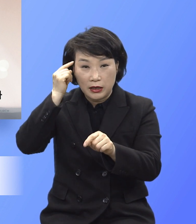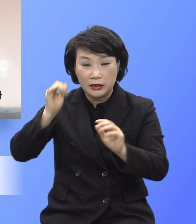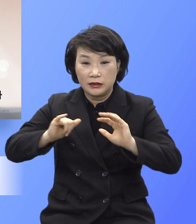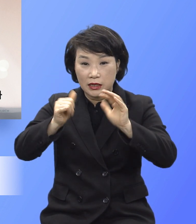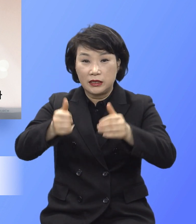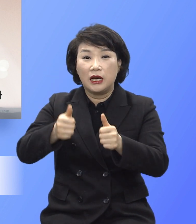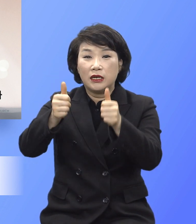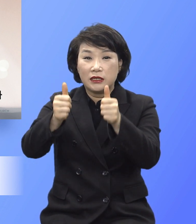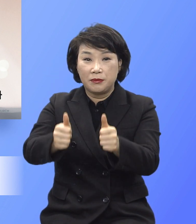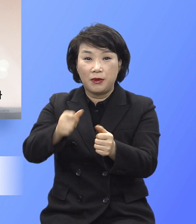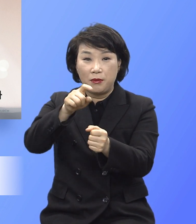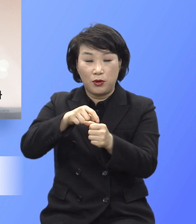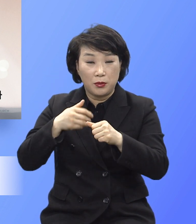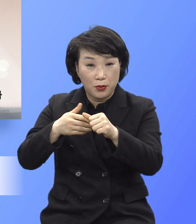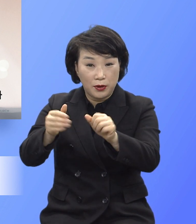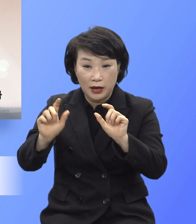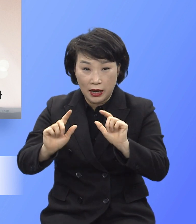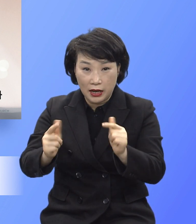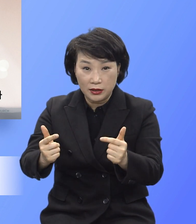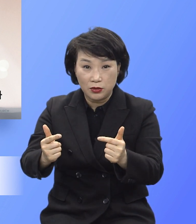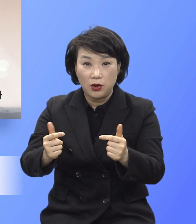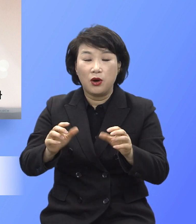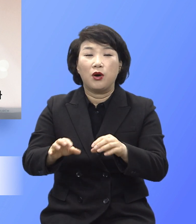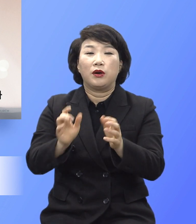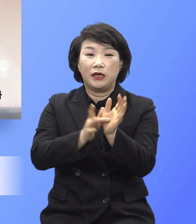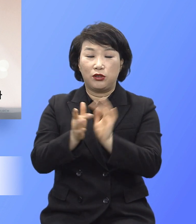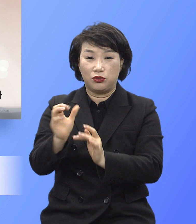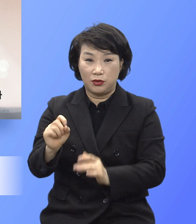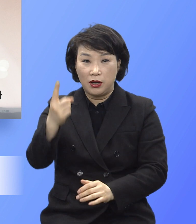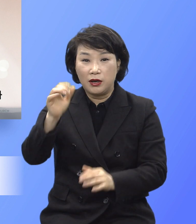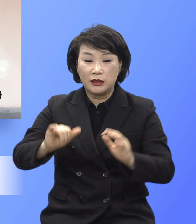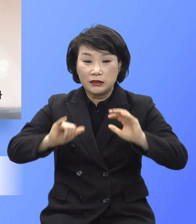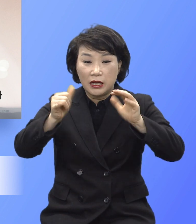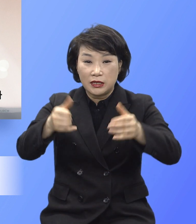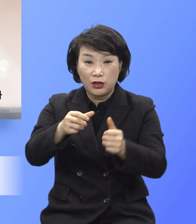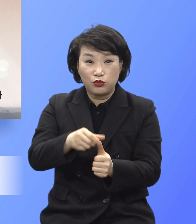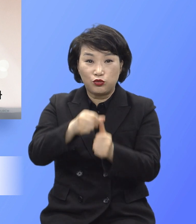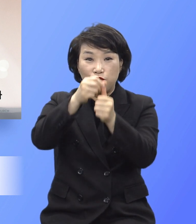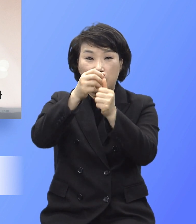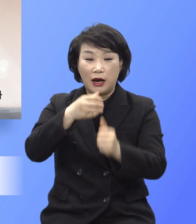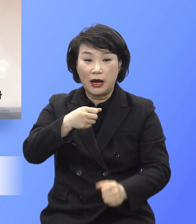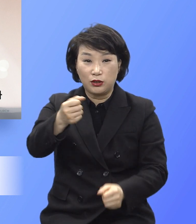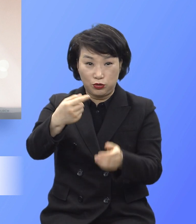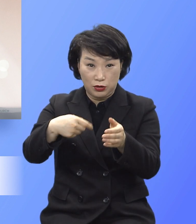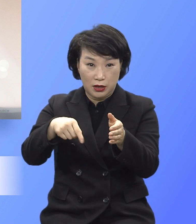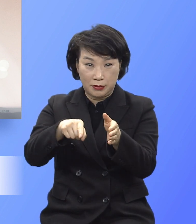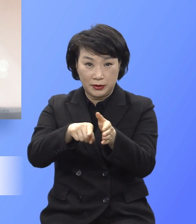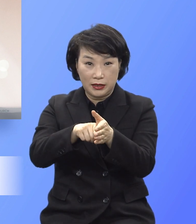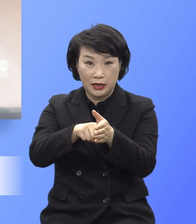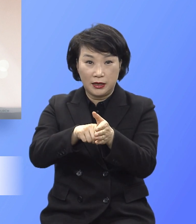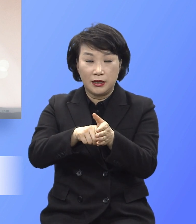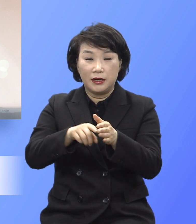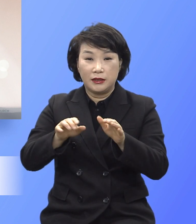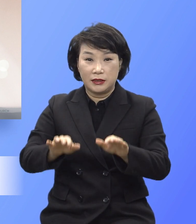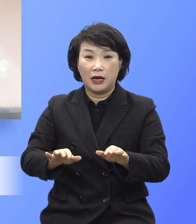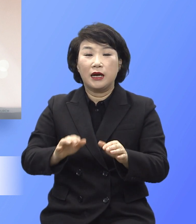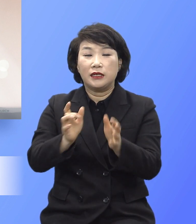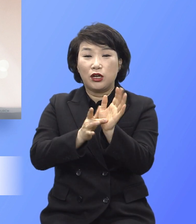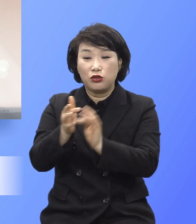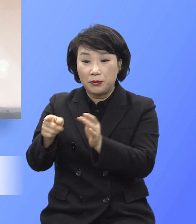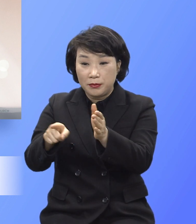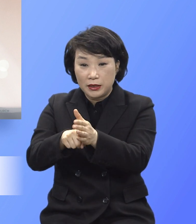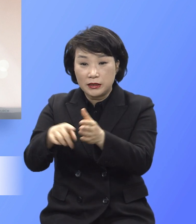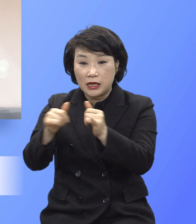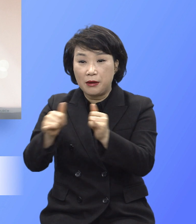것은 세상을 심판하려 하심이 아니고 저로 말미암아 세상의 구원을 받게 하려 하심이라. 저를